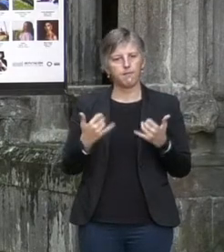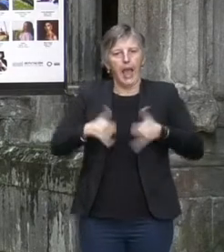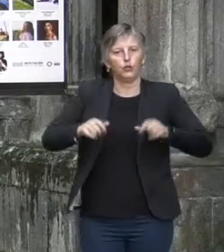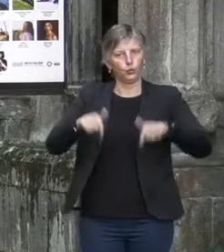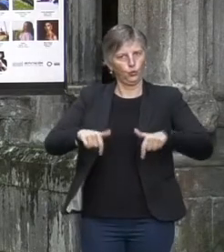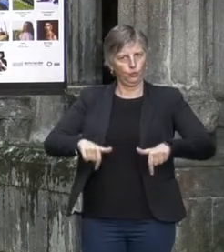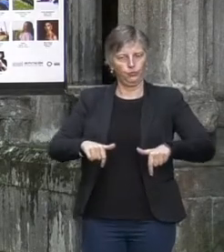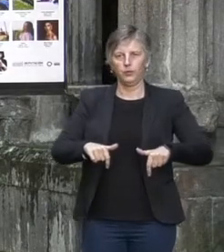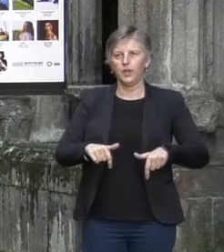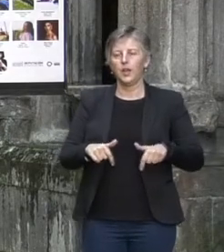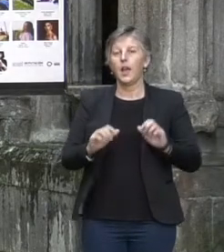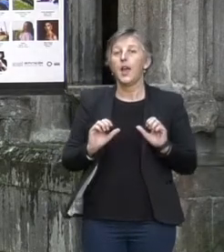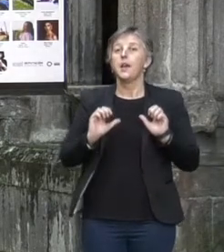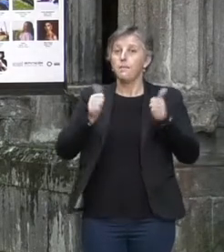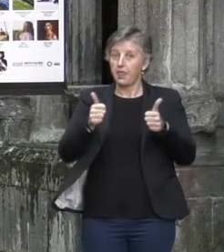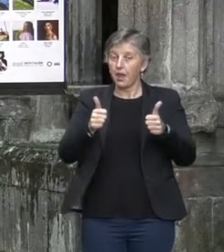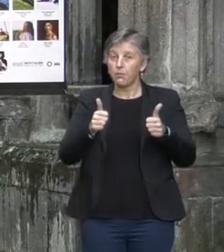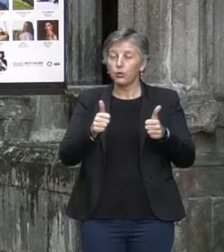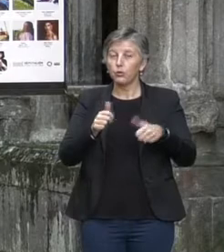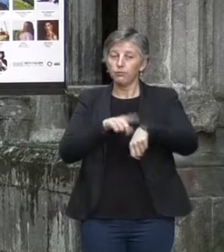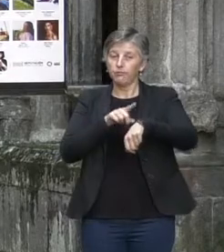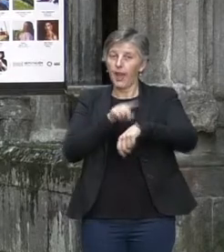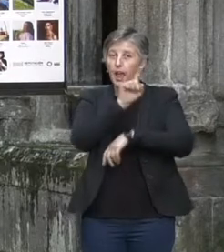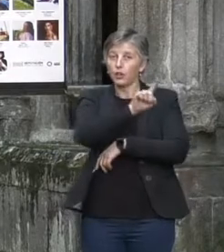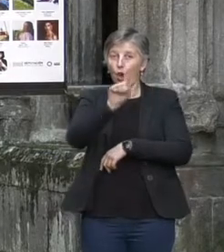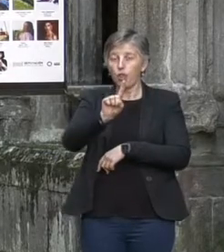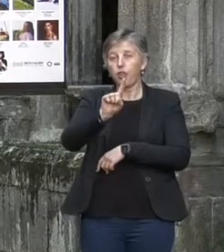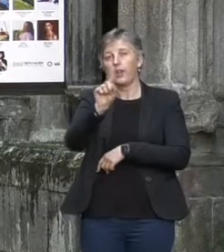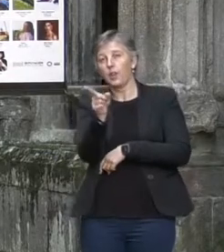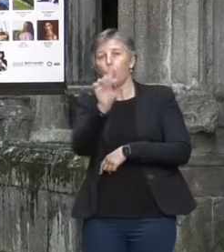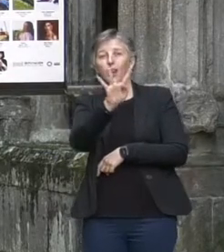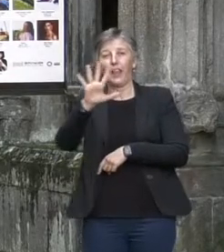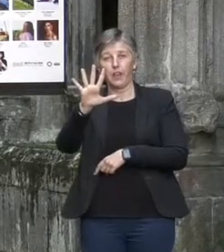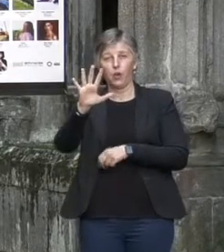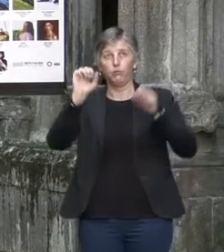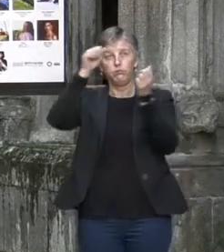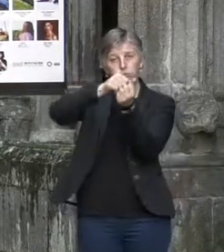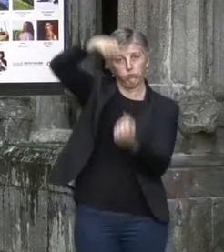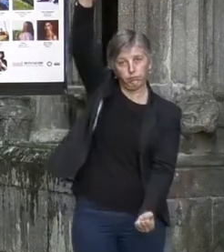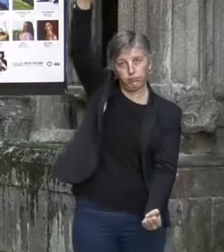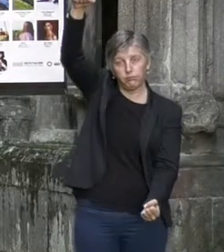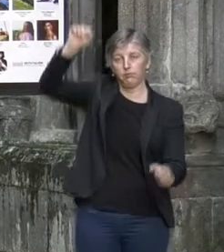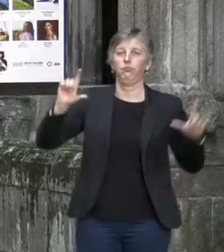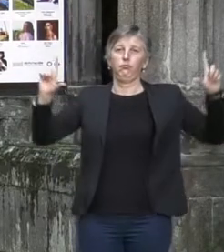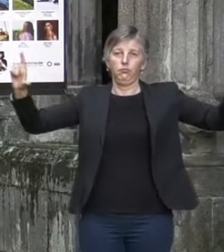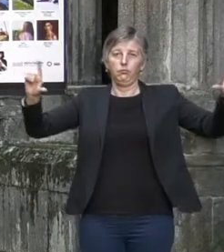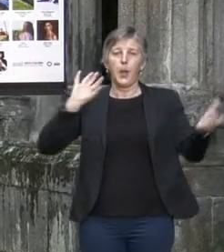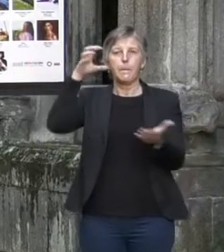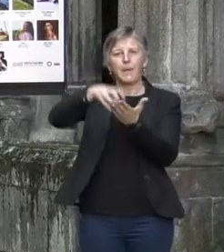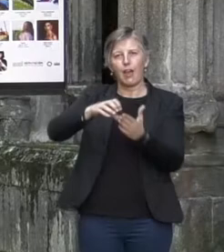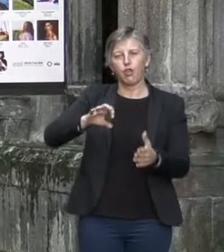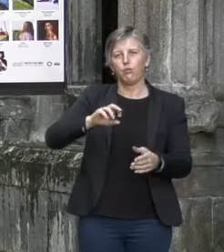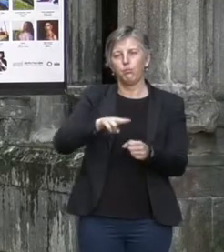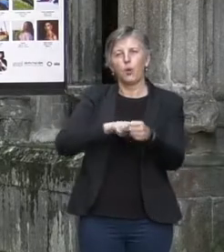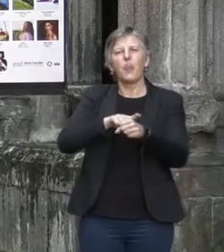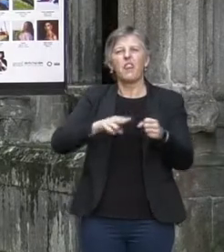actos. Comenzamos poñendo ás 11:45 a pancarta no Pazo Provincial aquí